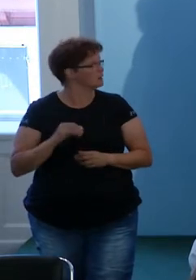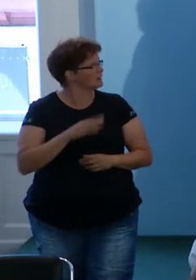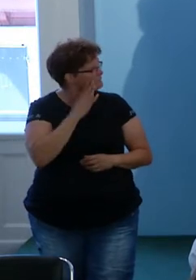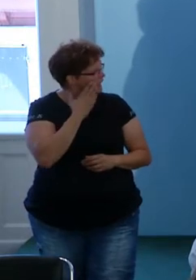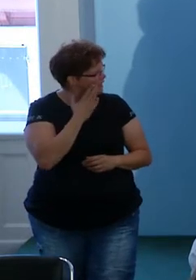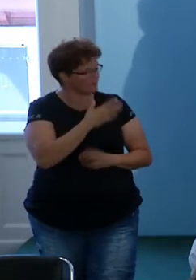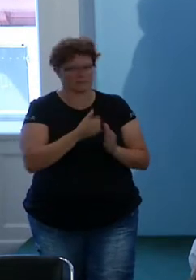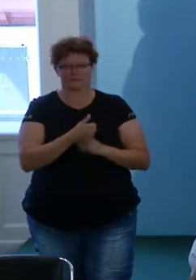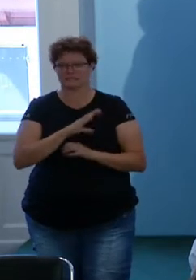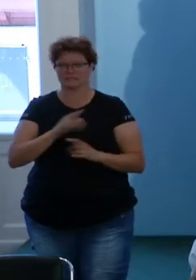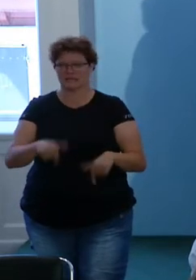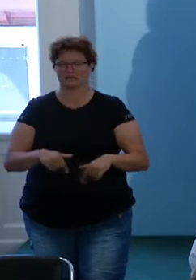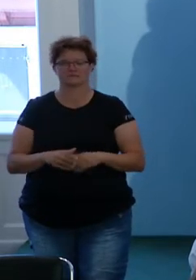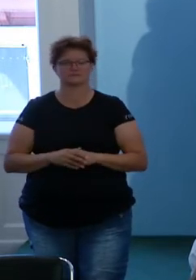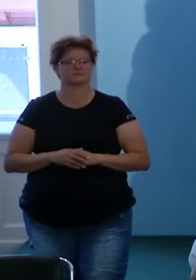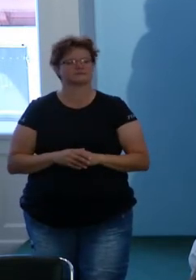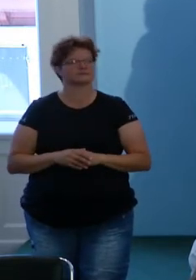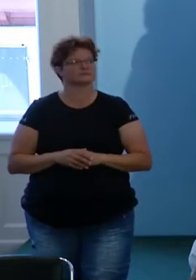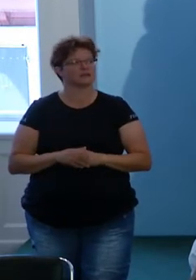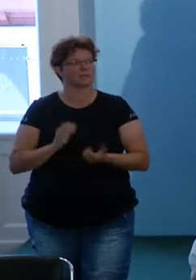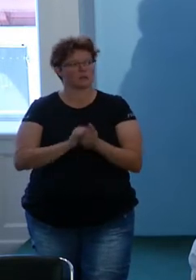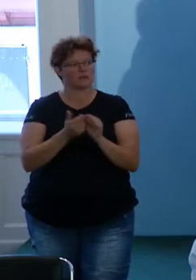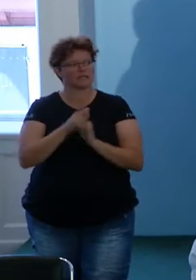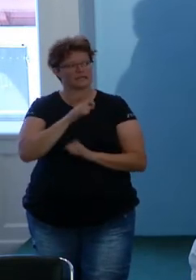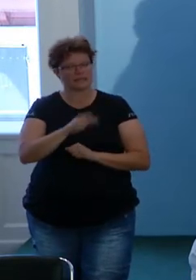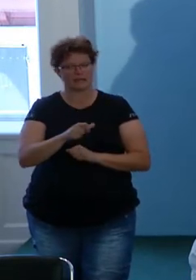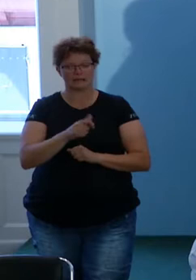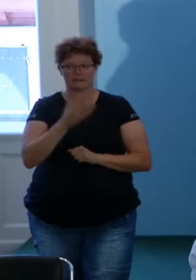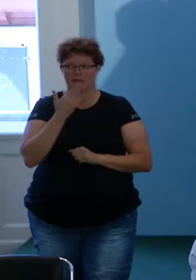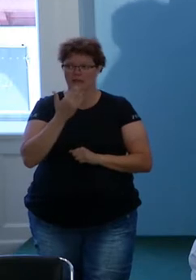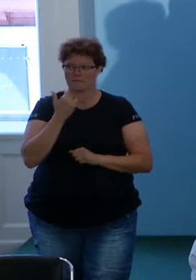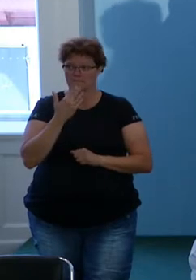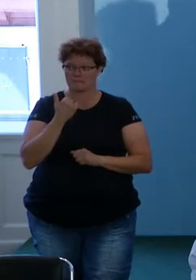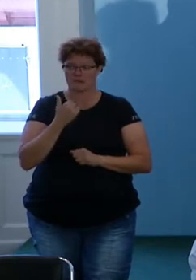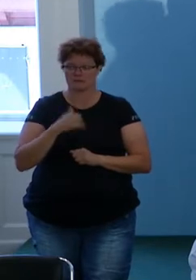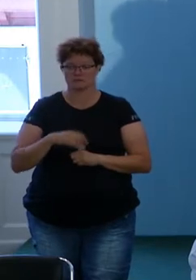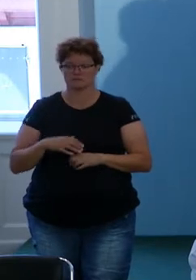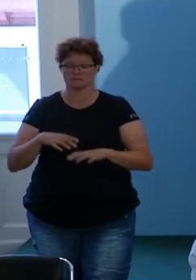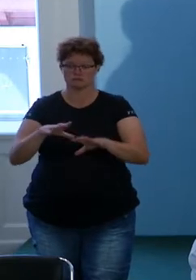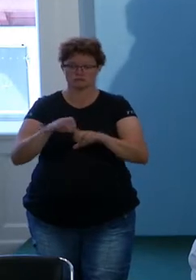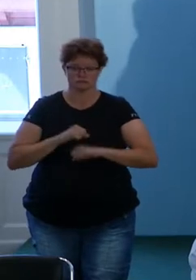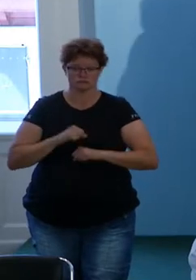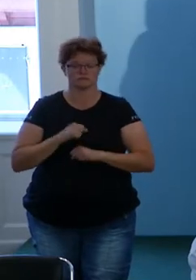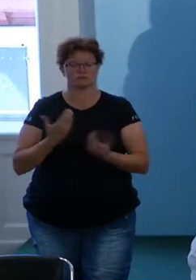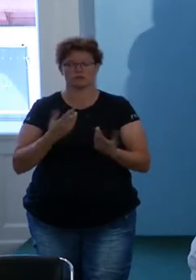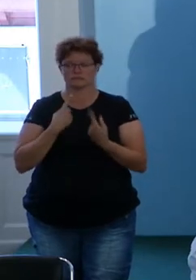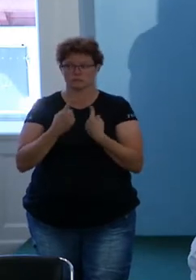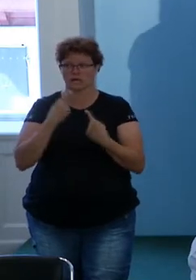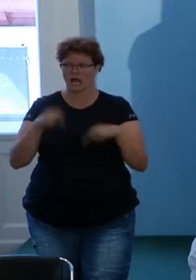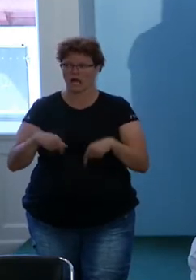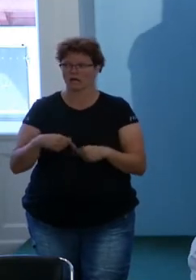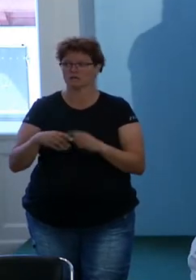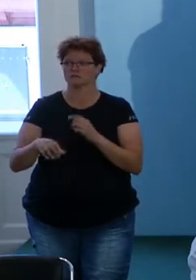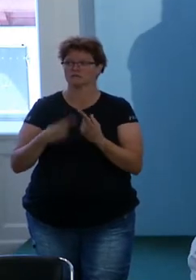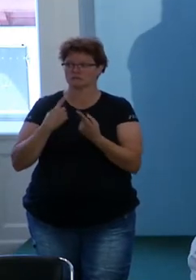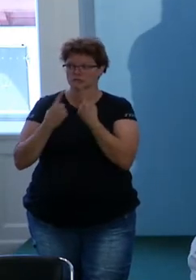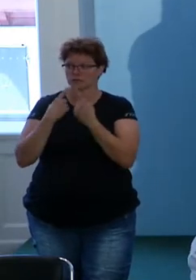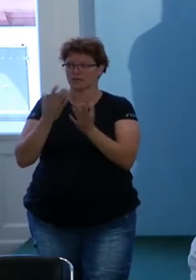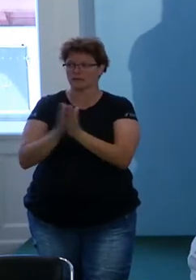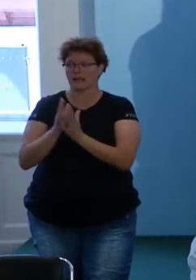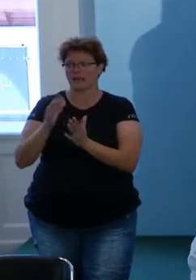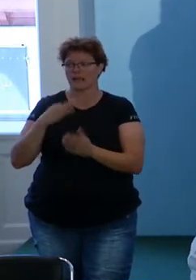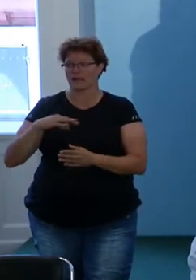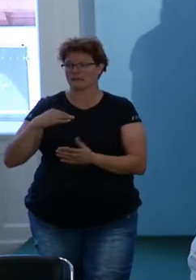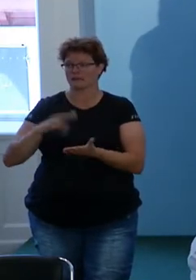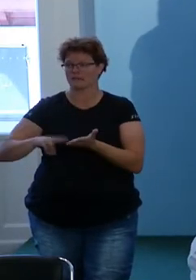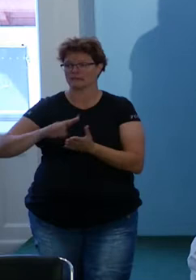gör. Jag tänkte mest politikerna. Ni tar vid det som ni har samlat in här och pratar med Läkemedelsverket.